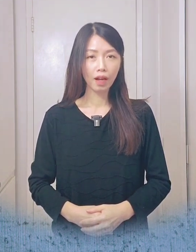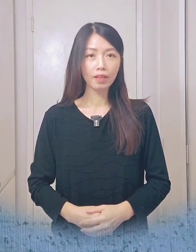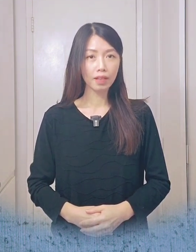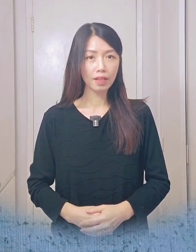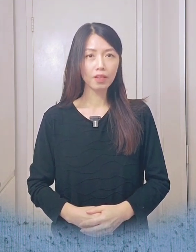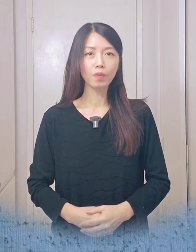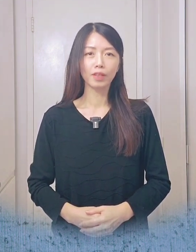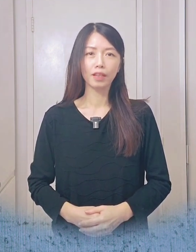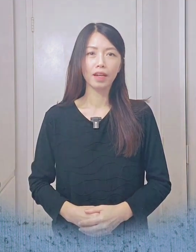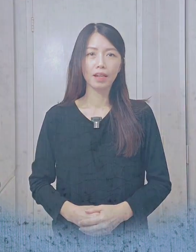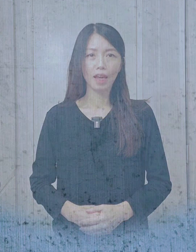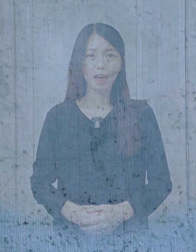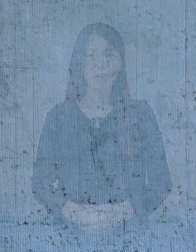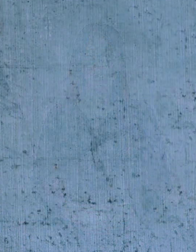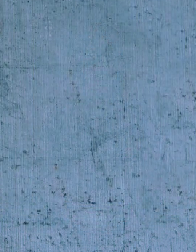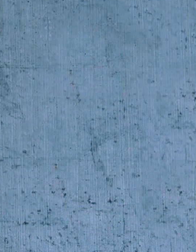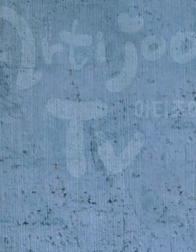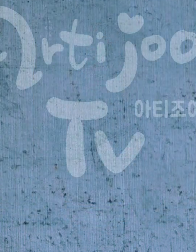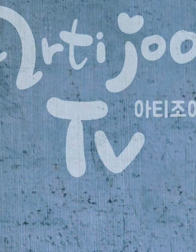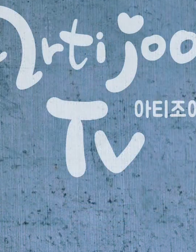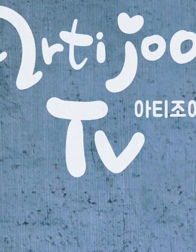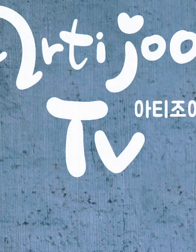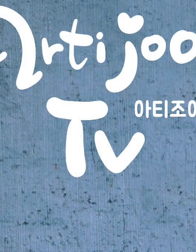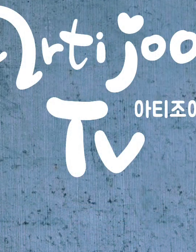그러면 끝까지 시청 부탁드릴게요.